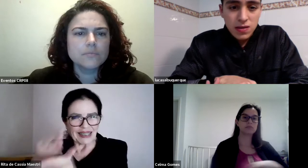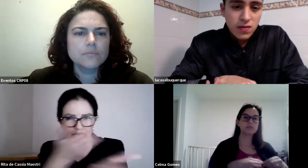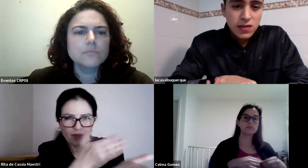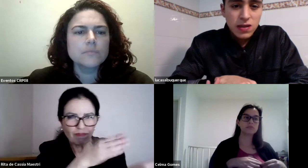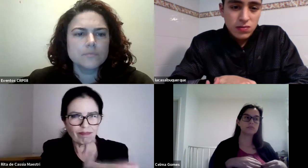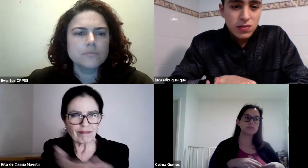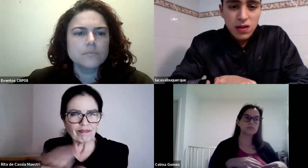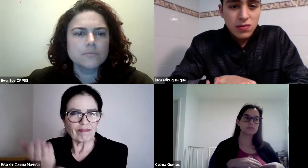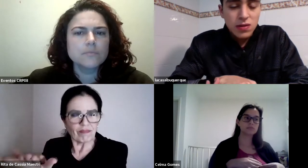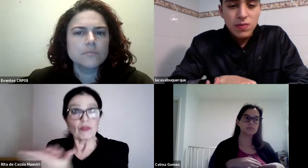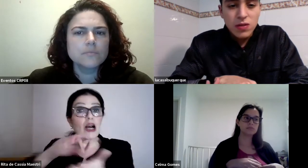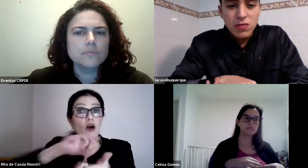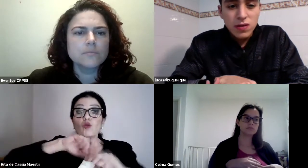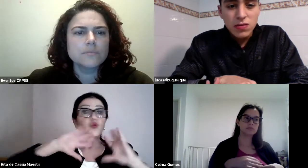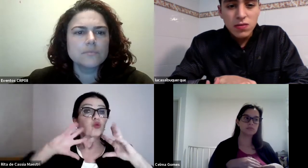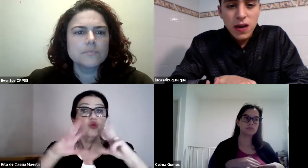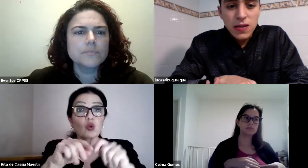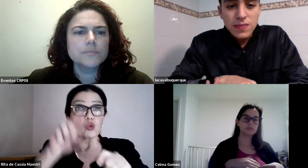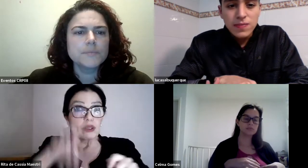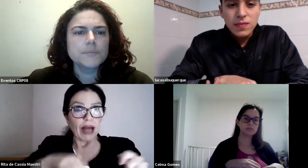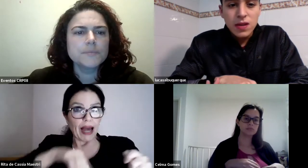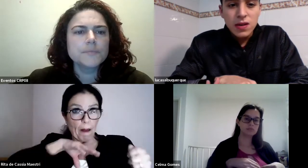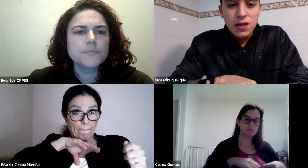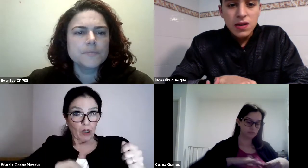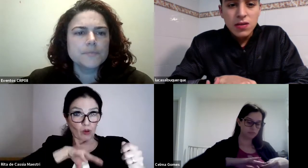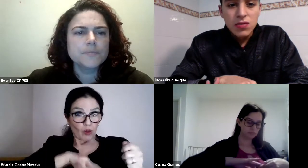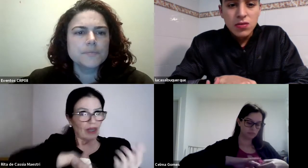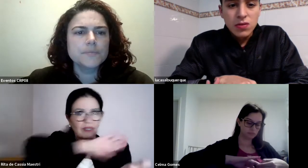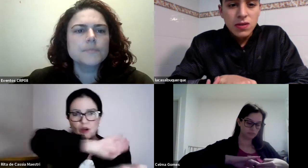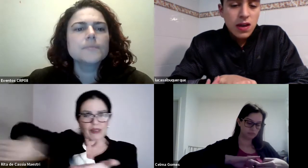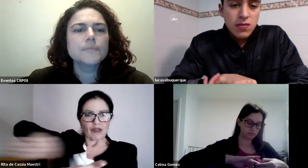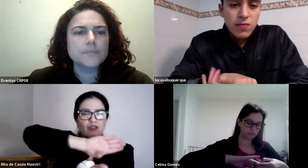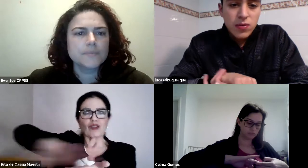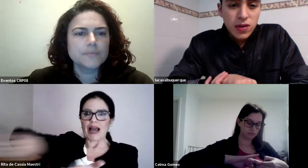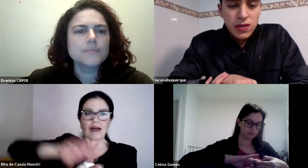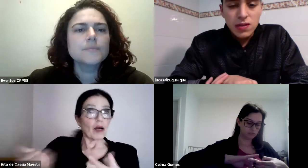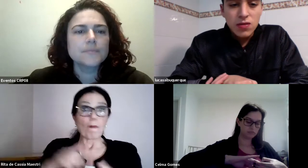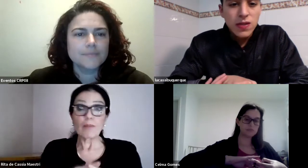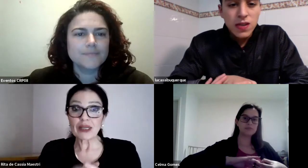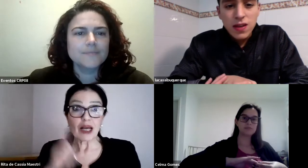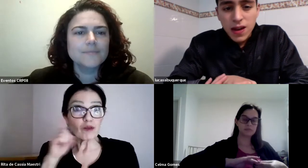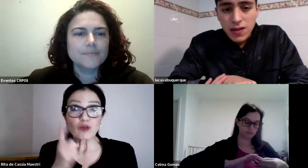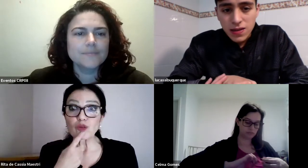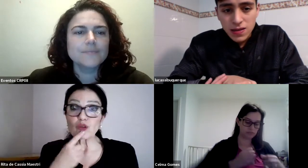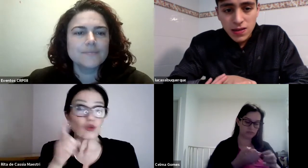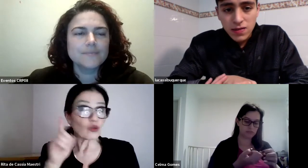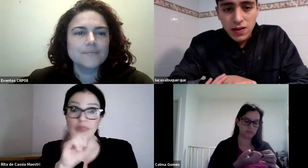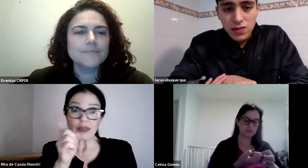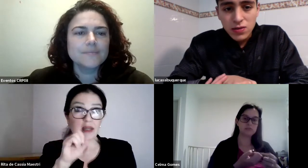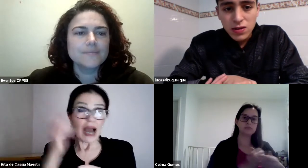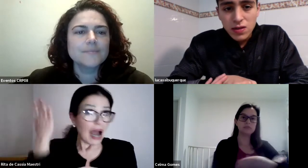testes, eu fazia os textos, as perguntas e tudo mais, todos eram em português. Então, eu comecei a tirar